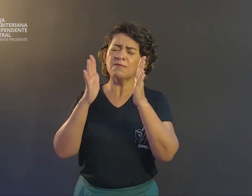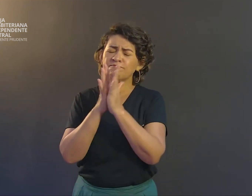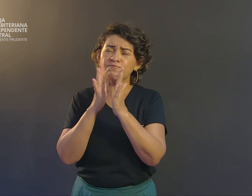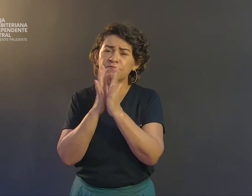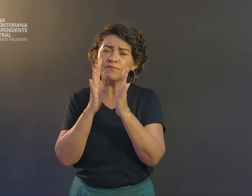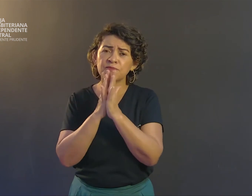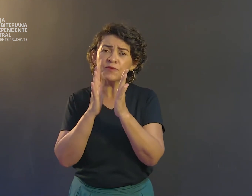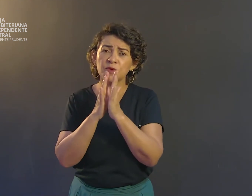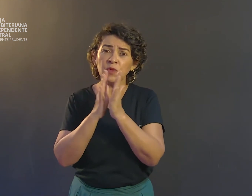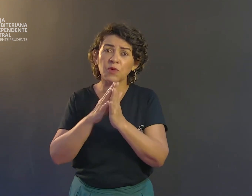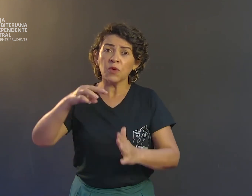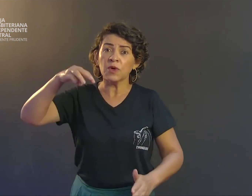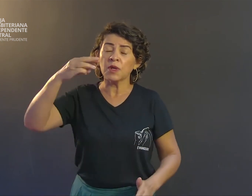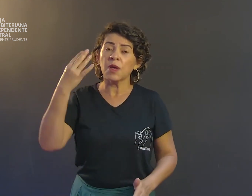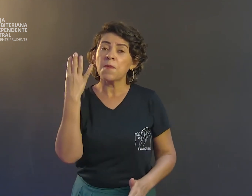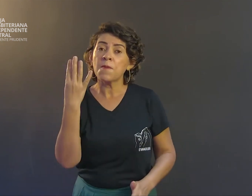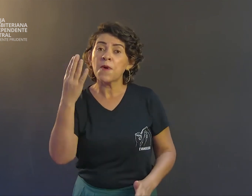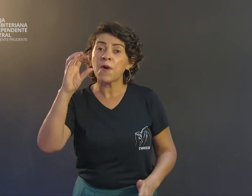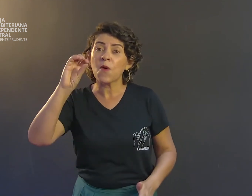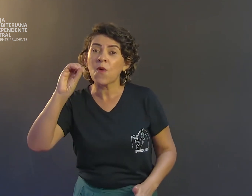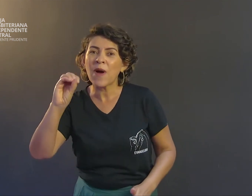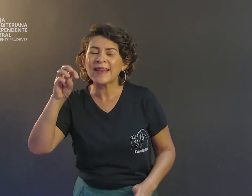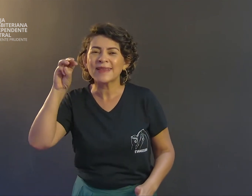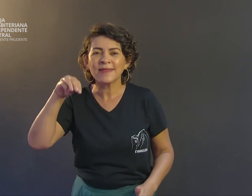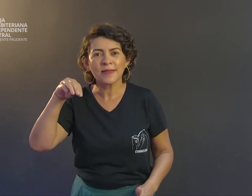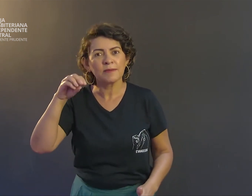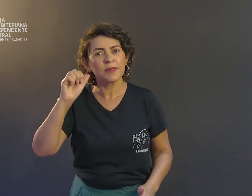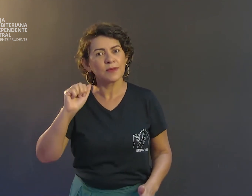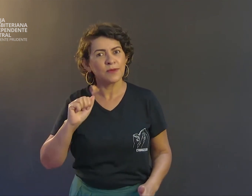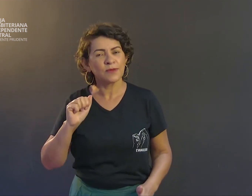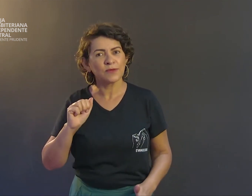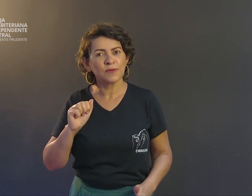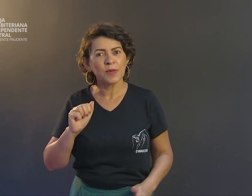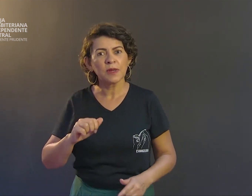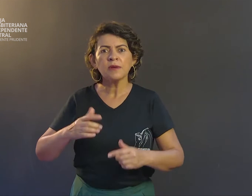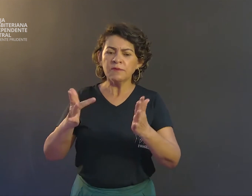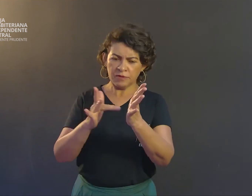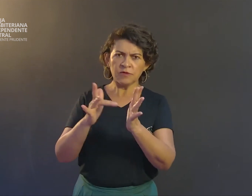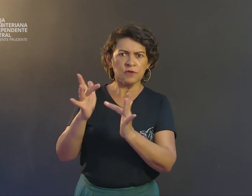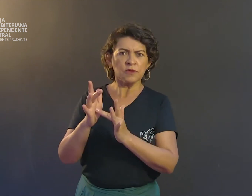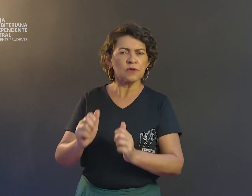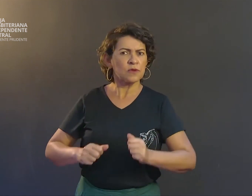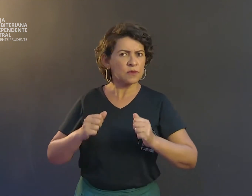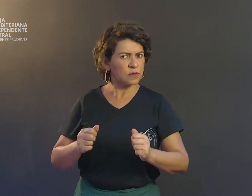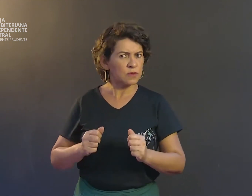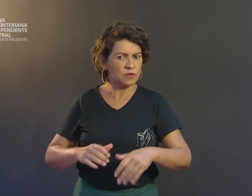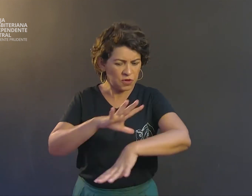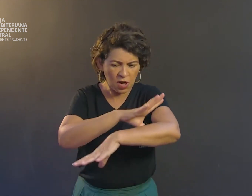Jesus poderia ter respondido em 1 minuto, mas não respondeu. Por isso continuei orando até que